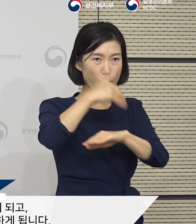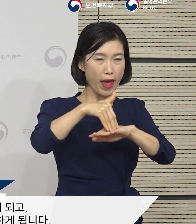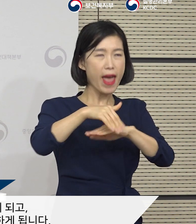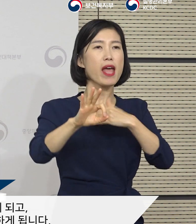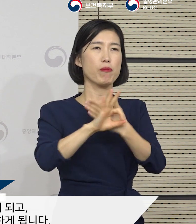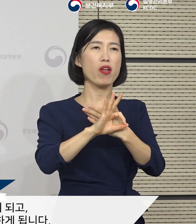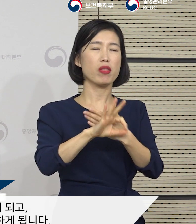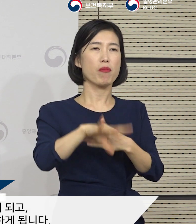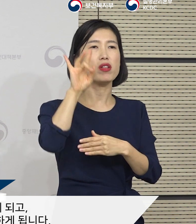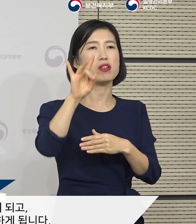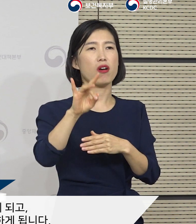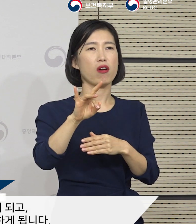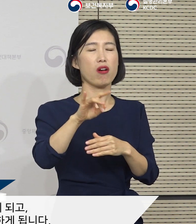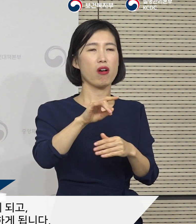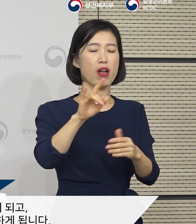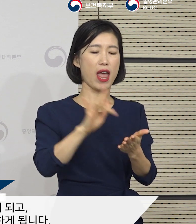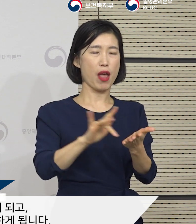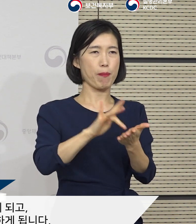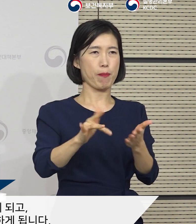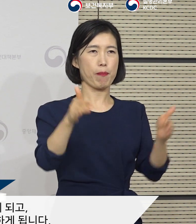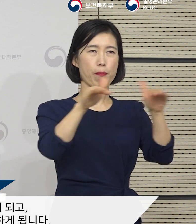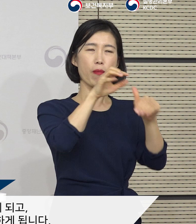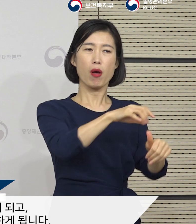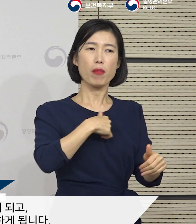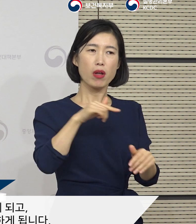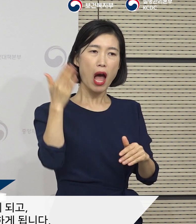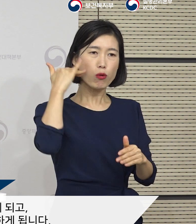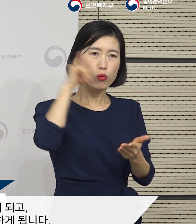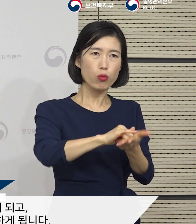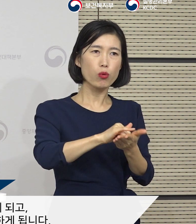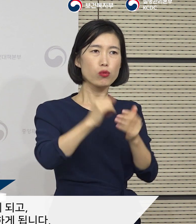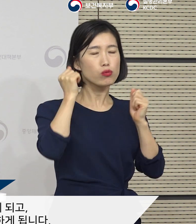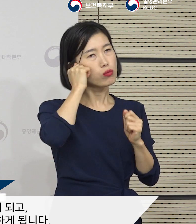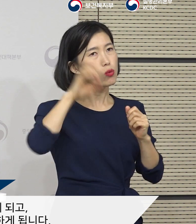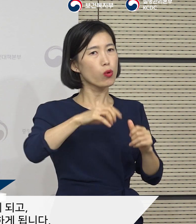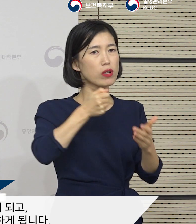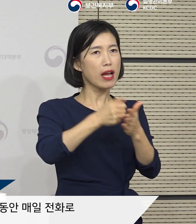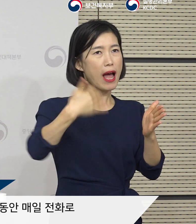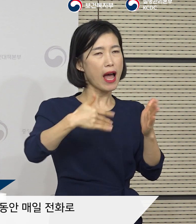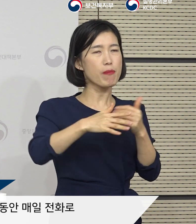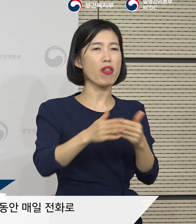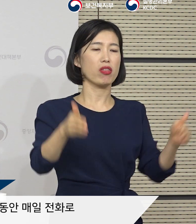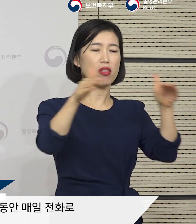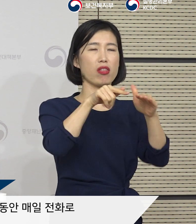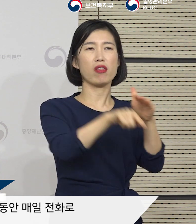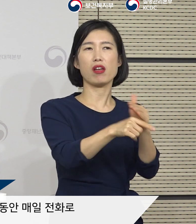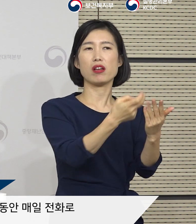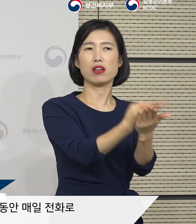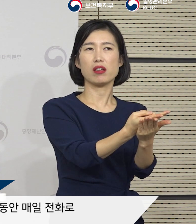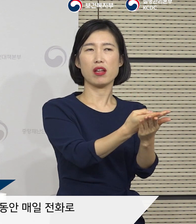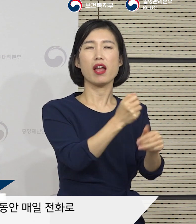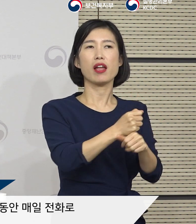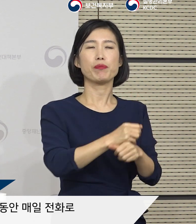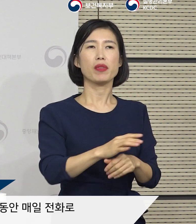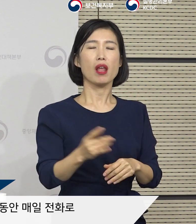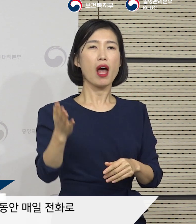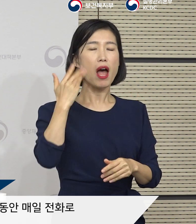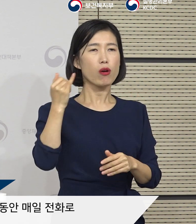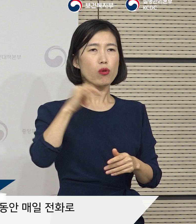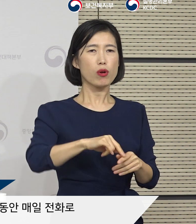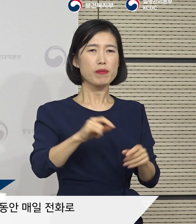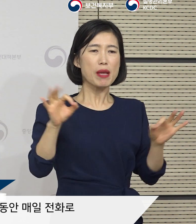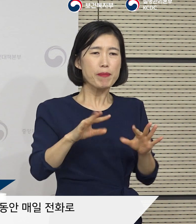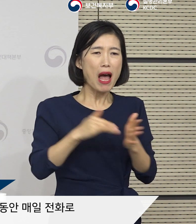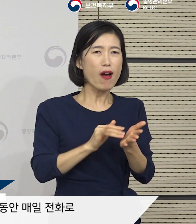여부를 확인하게 되고 거주지가 없는 경우에는 시설에서 14일간 격리를 하게 됩니다. 단기 체류 외국인은 능동